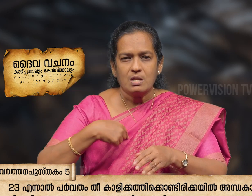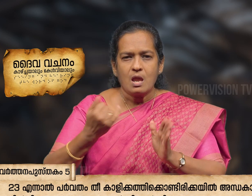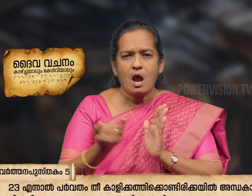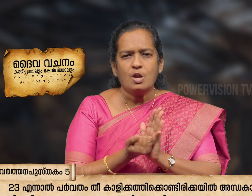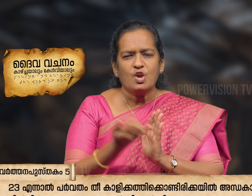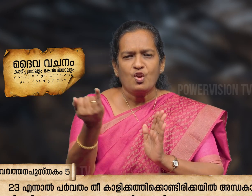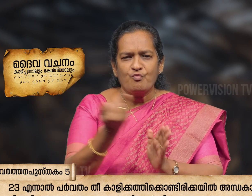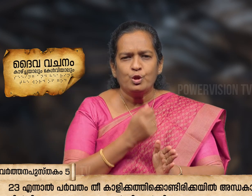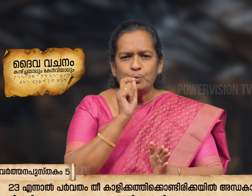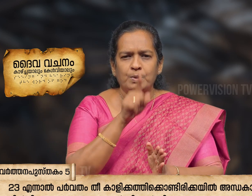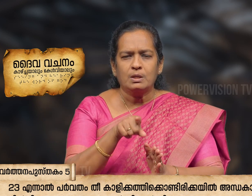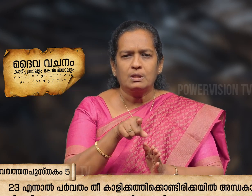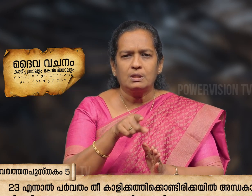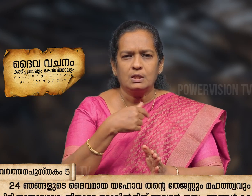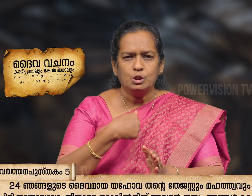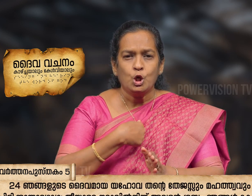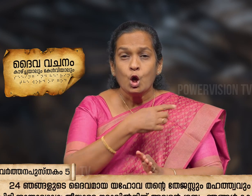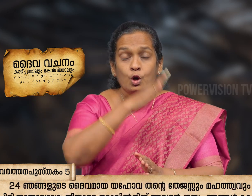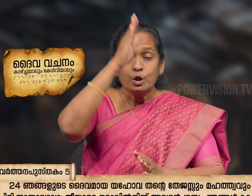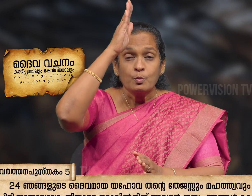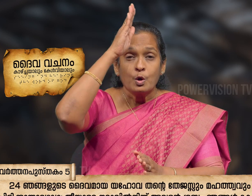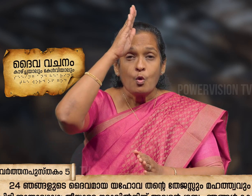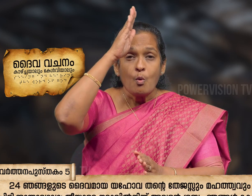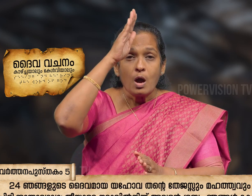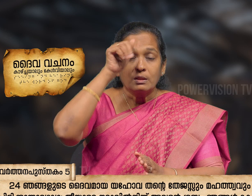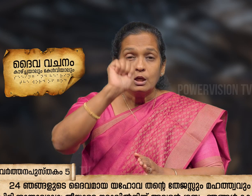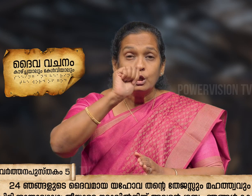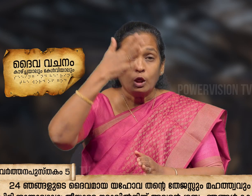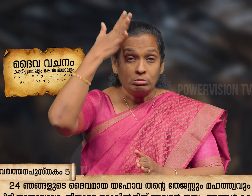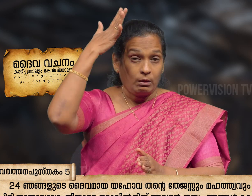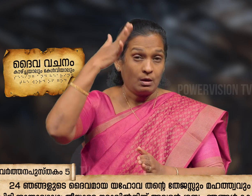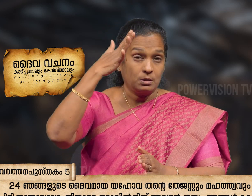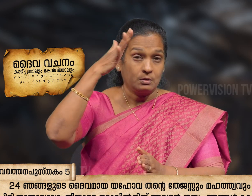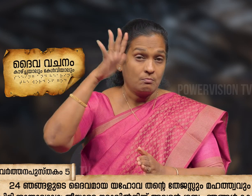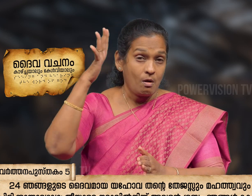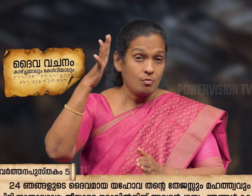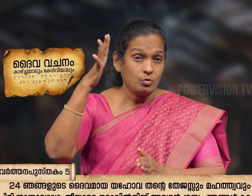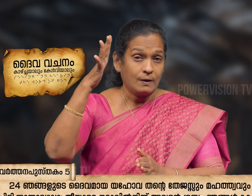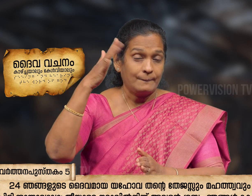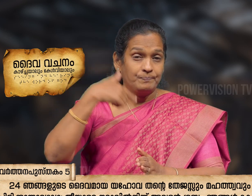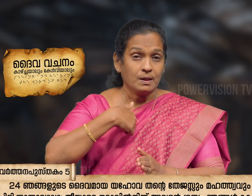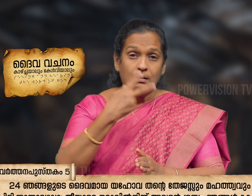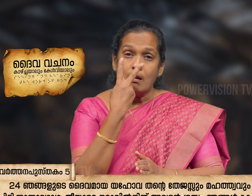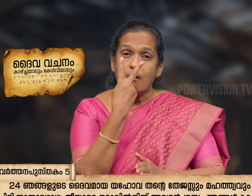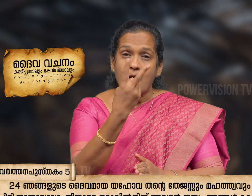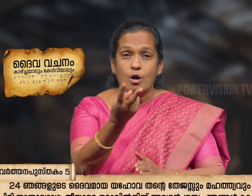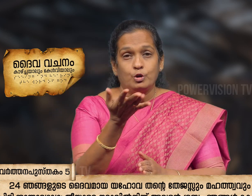അടുക്കൽ വന്നു പറഞ്ഞത്, ഞങ്ങളുടെ ദൈവമായ യഹോവ തന്റെ തേജസ്സും മഹത്വവും ഞങ്ങളെ